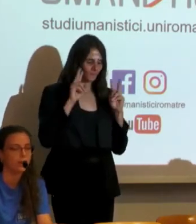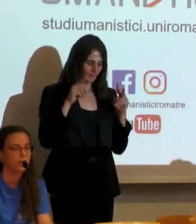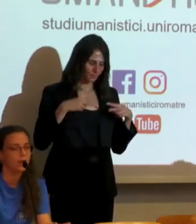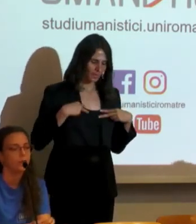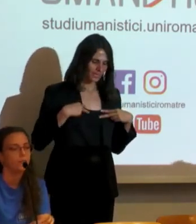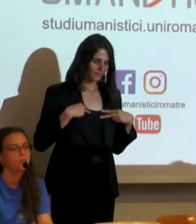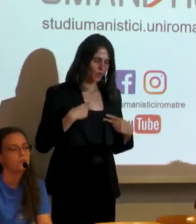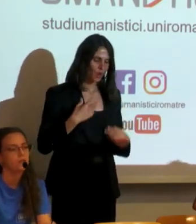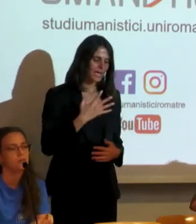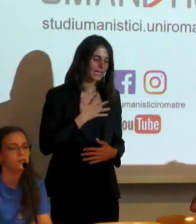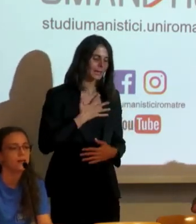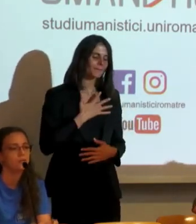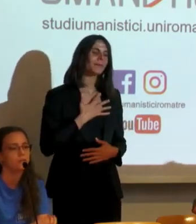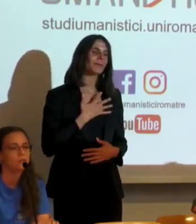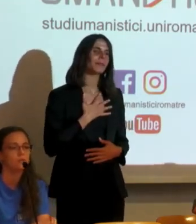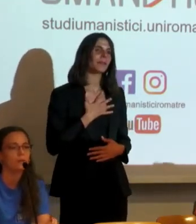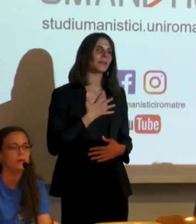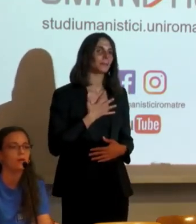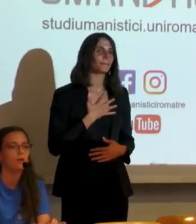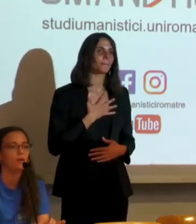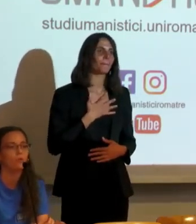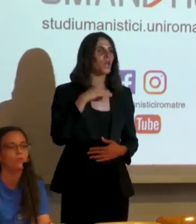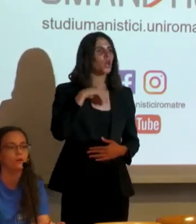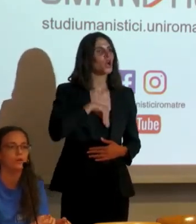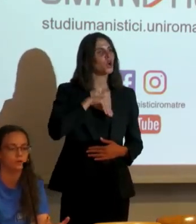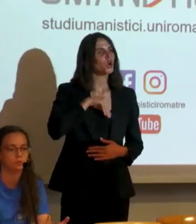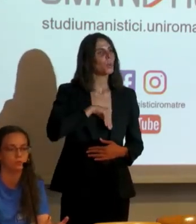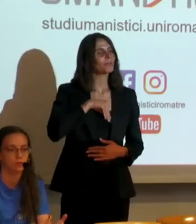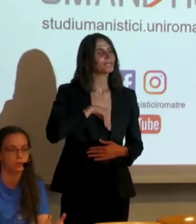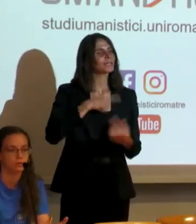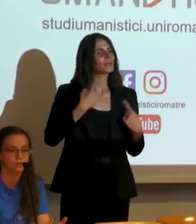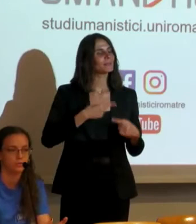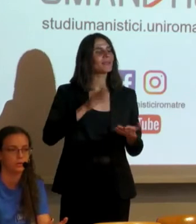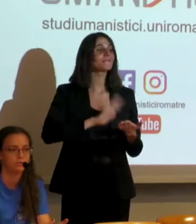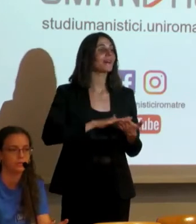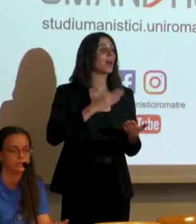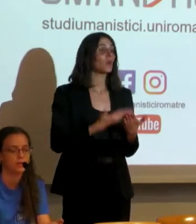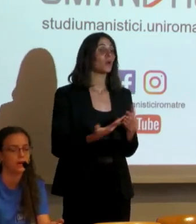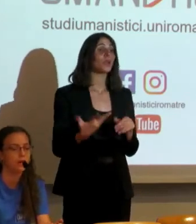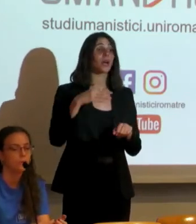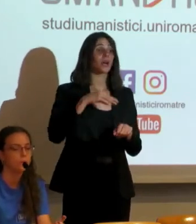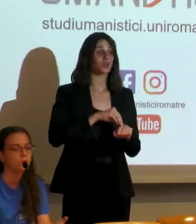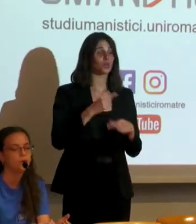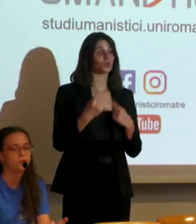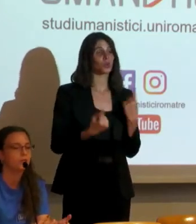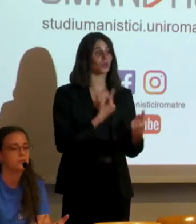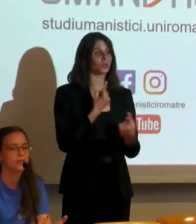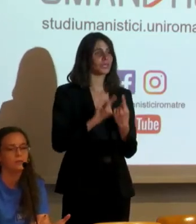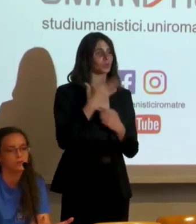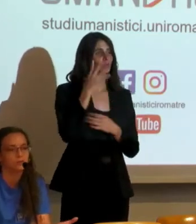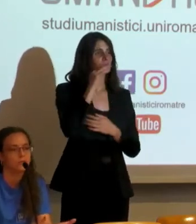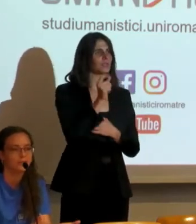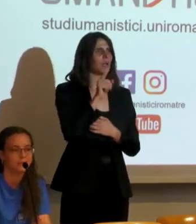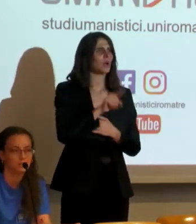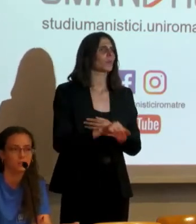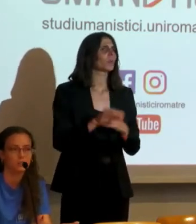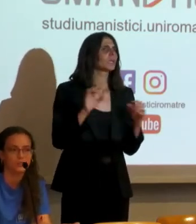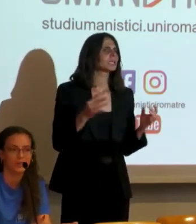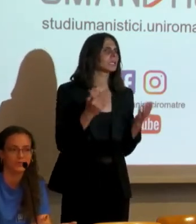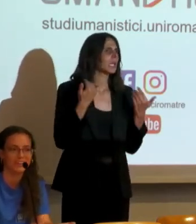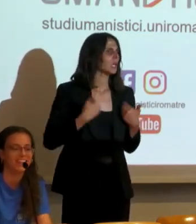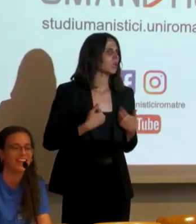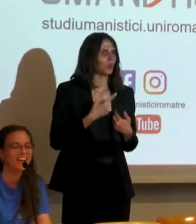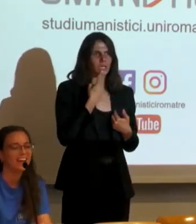chiunque, fosse considerato nel suo piccolo un valore aggiunto al contesto dell'università, pur non essendo assolutamente